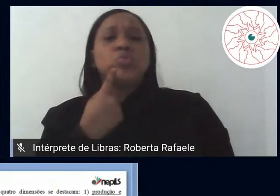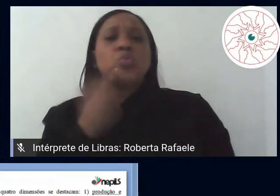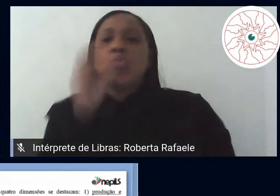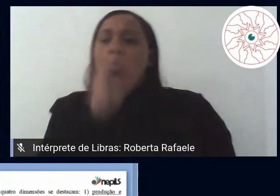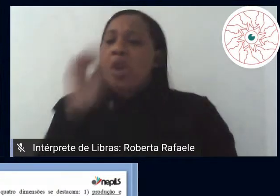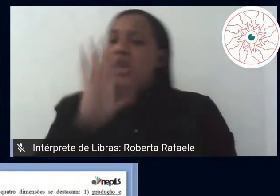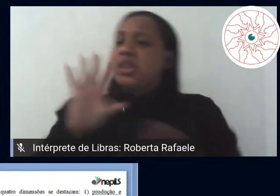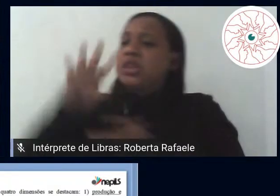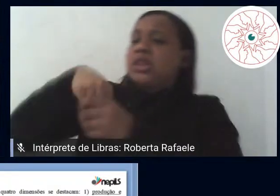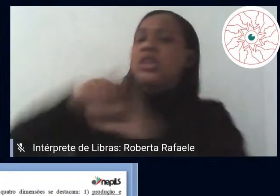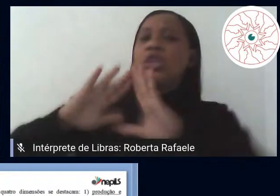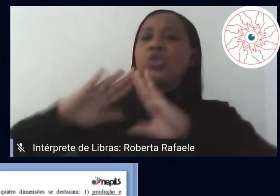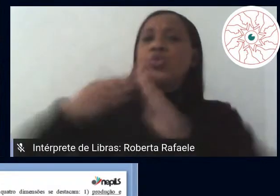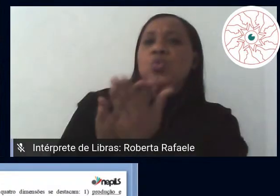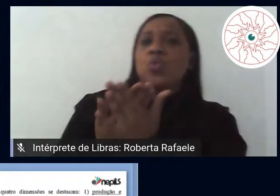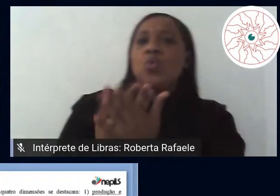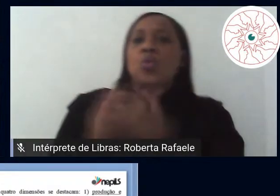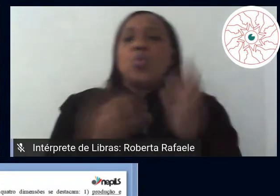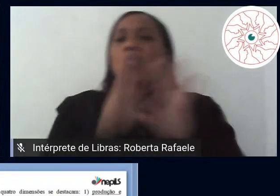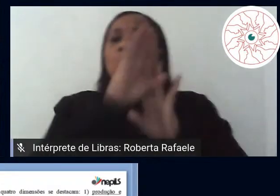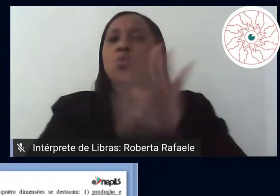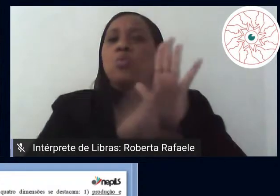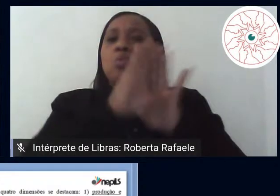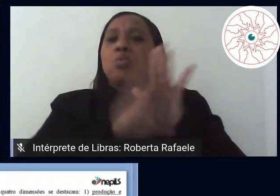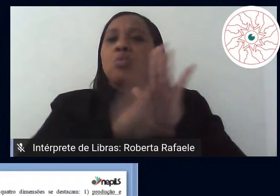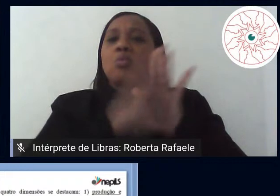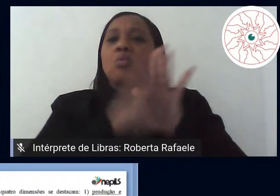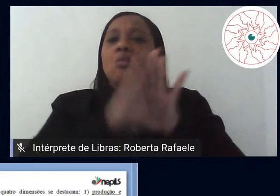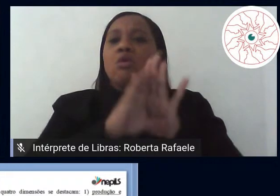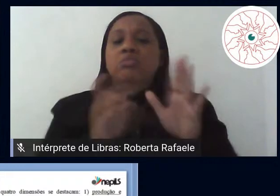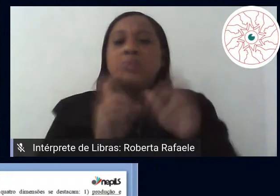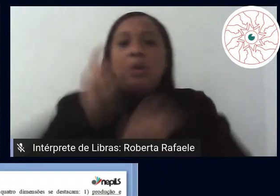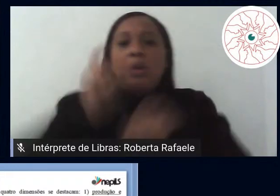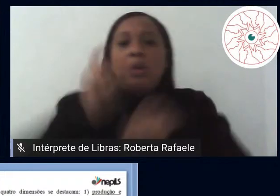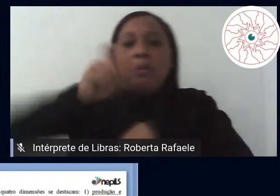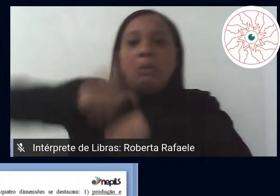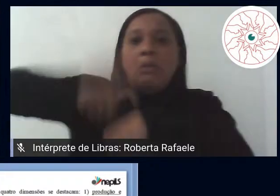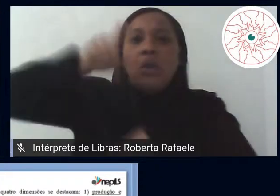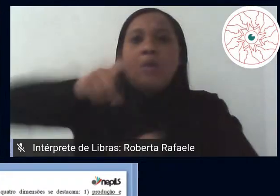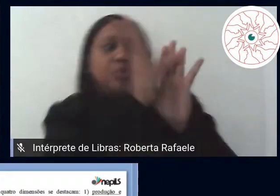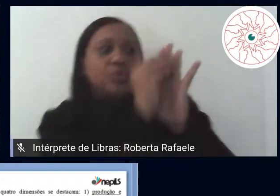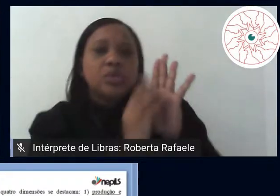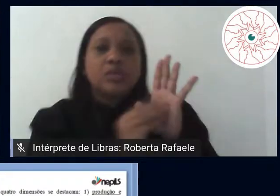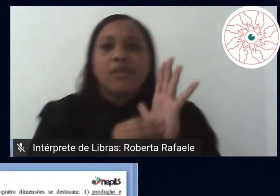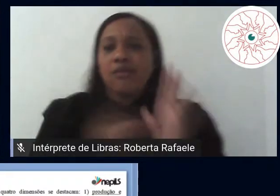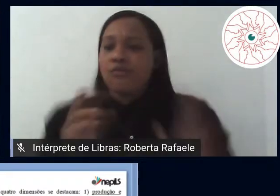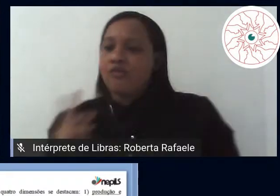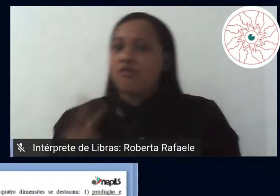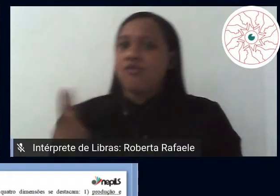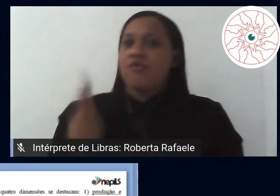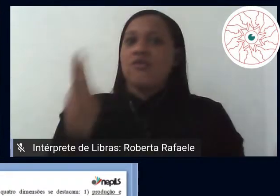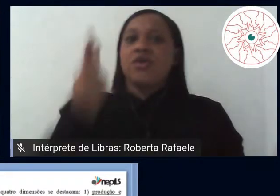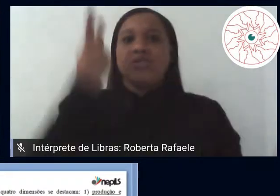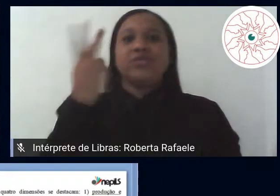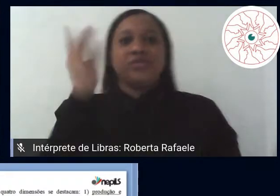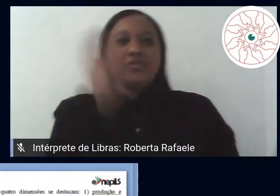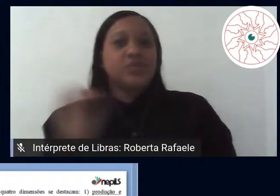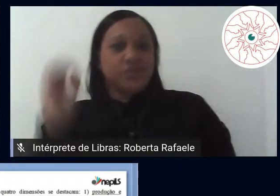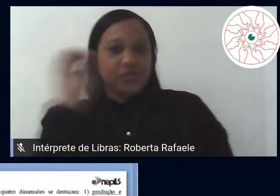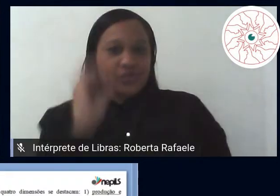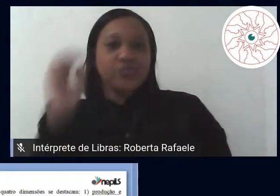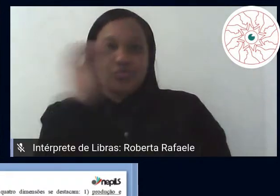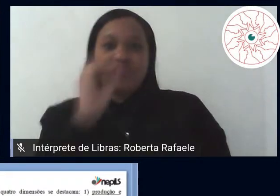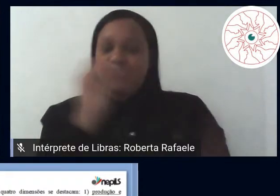da escola, quando vai encontrar um currículo que vai ter eh momentos, conteúdos que vai valorizar a oralização, né, dos